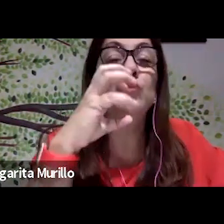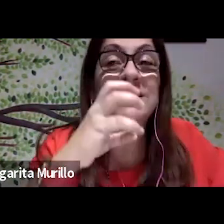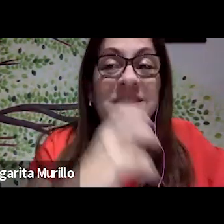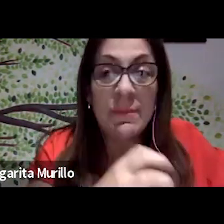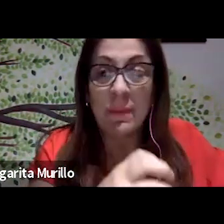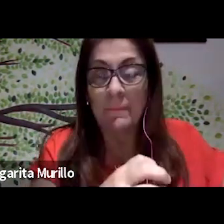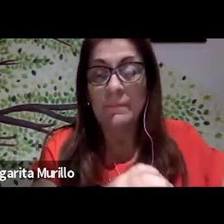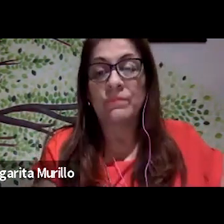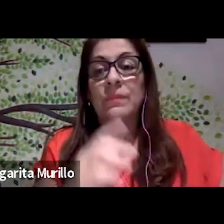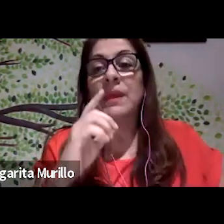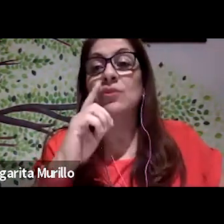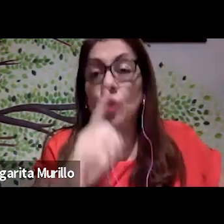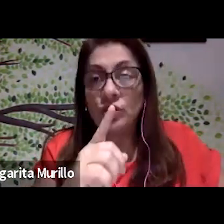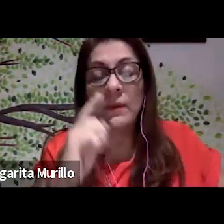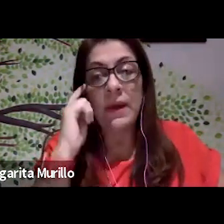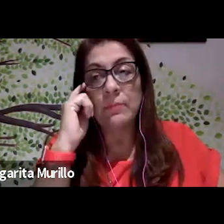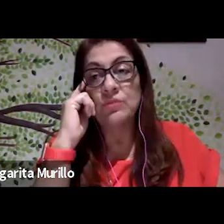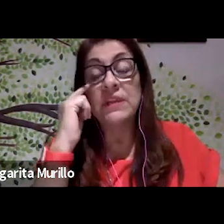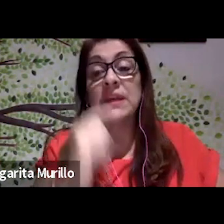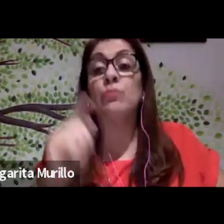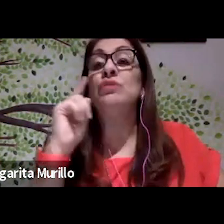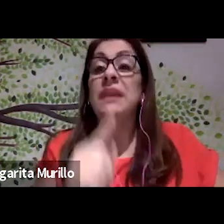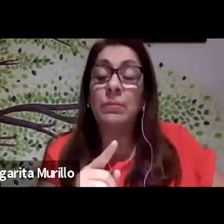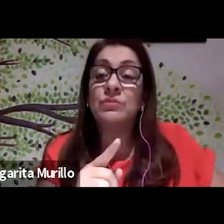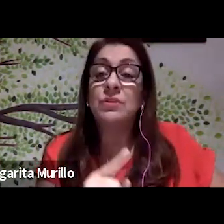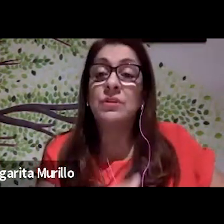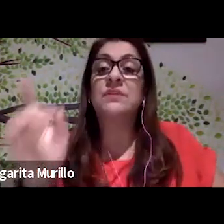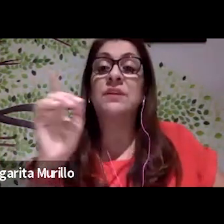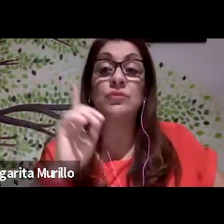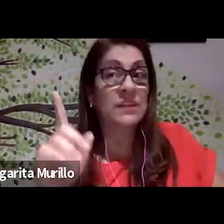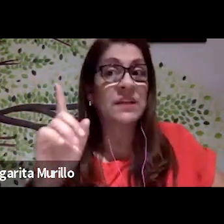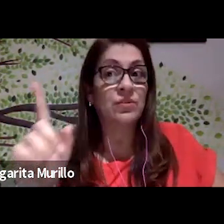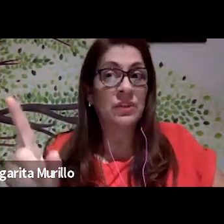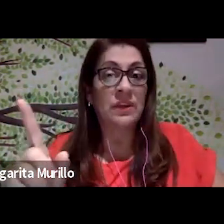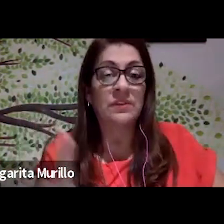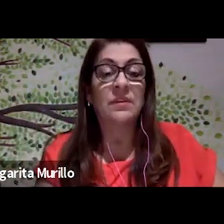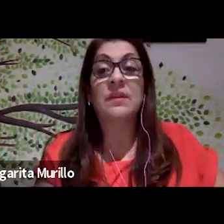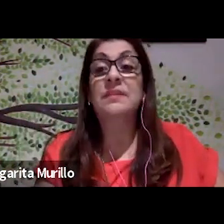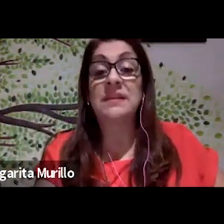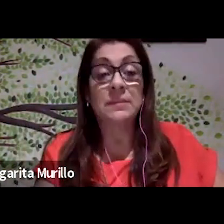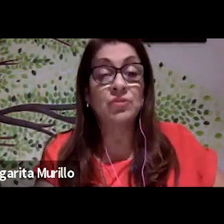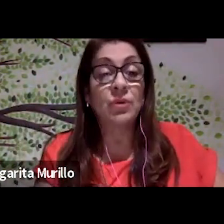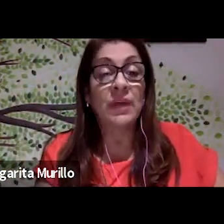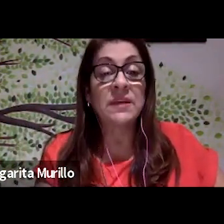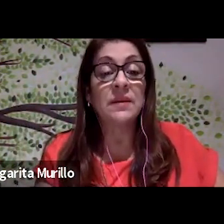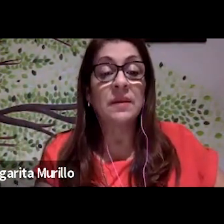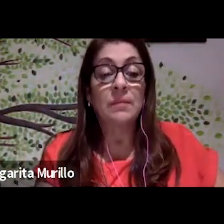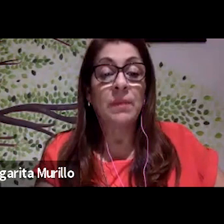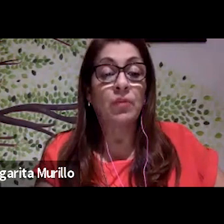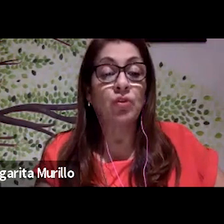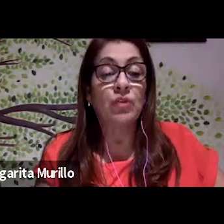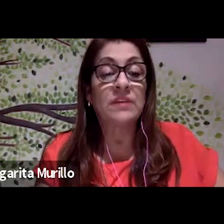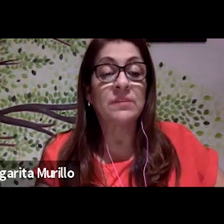esa autoestima que no trabajamos y que mutilamos desde los tres años de edad nacemos con ella